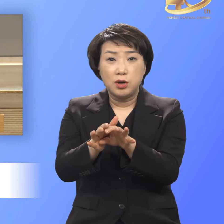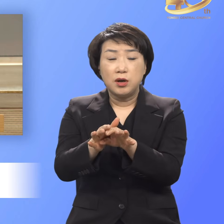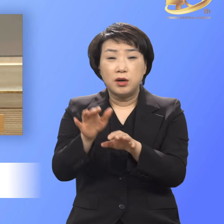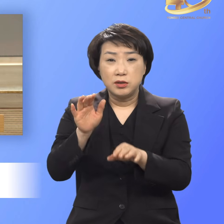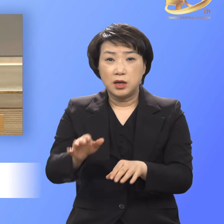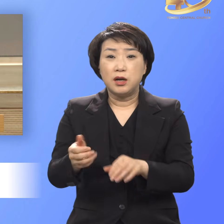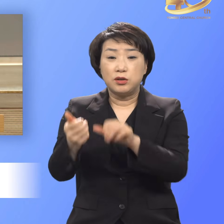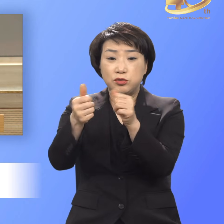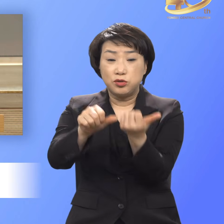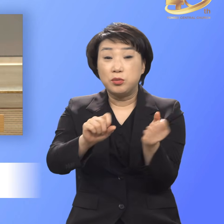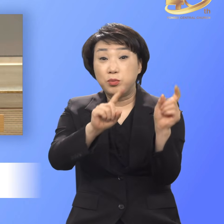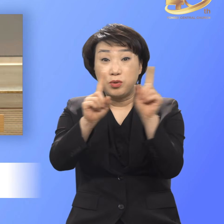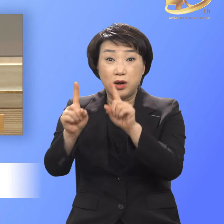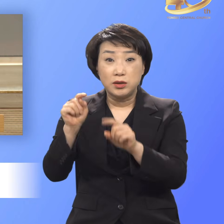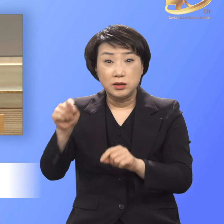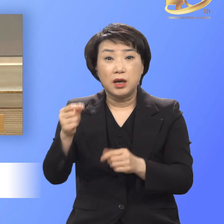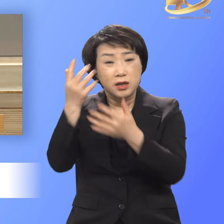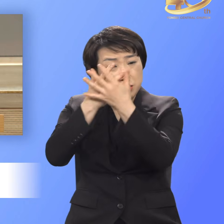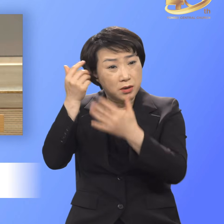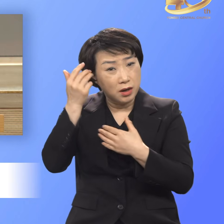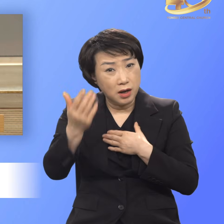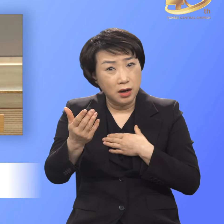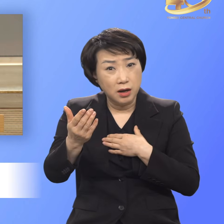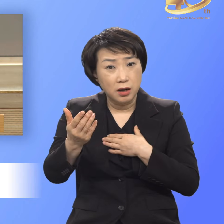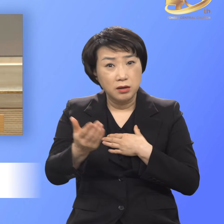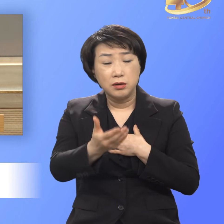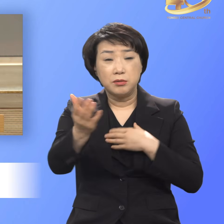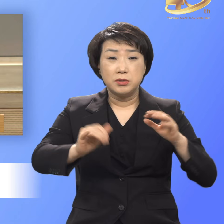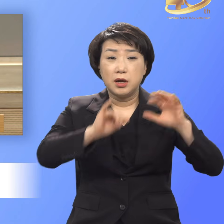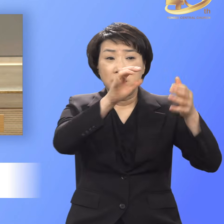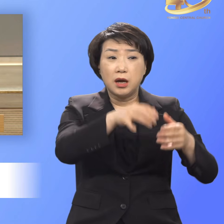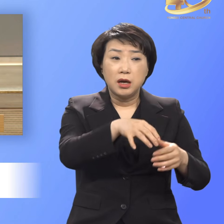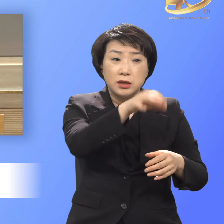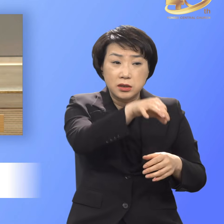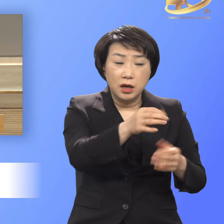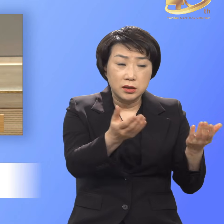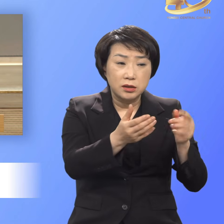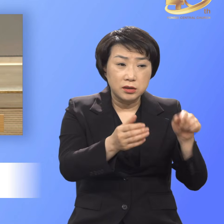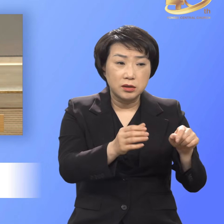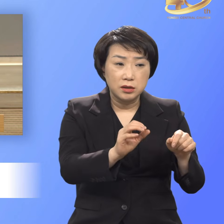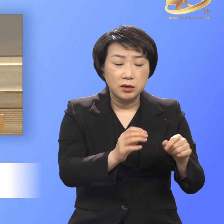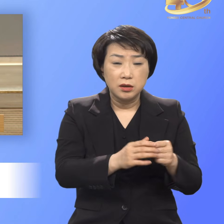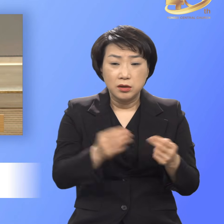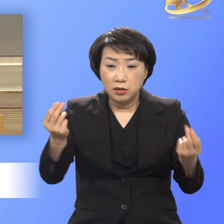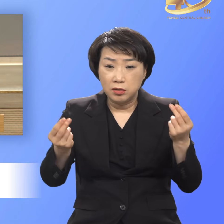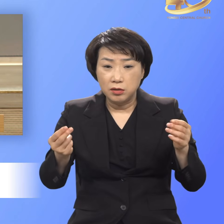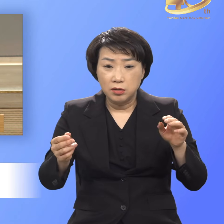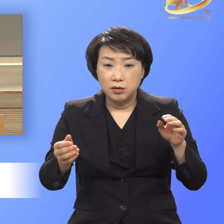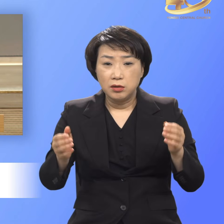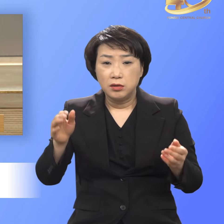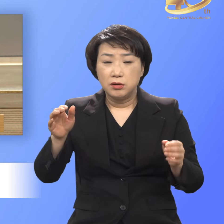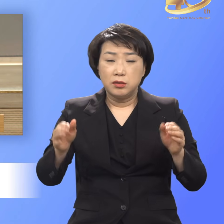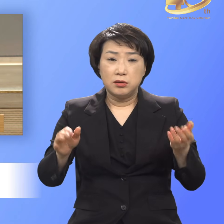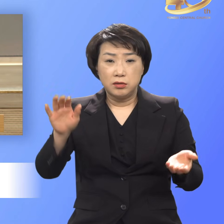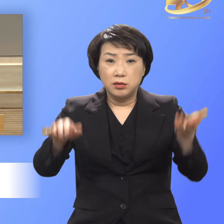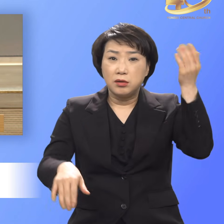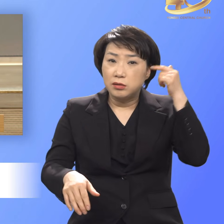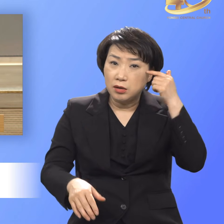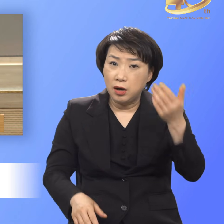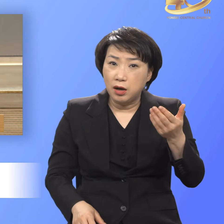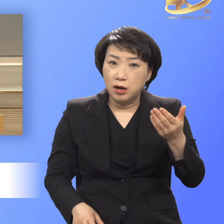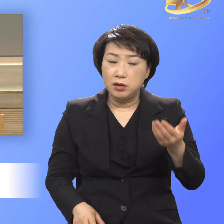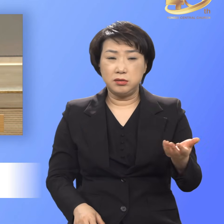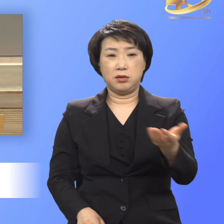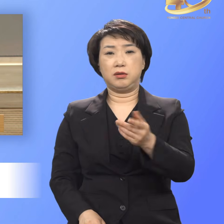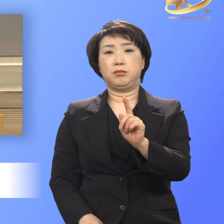대속하시고 죽으시고 부활한 것이 희미합니까? 세상 하찮은 거 세상 것만도 못하냐 이 말이에요.